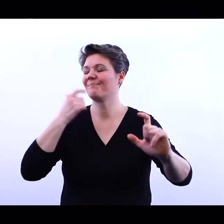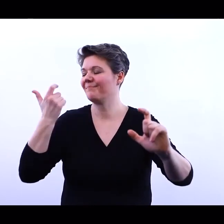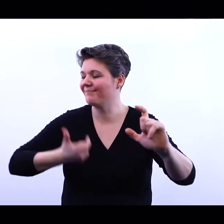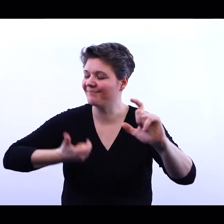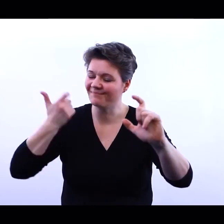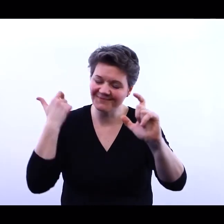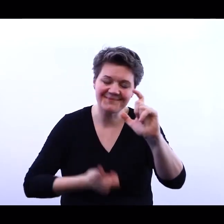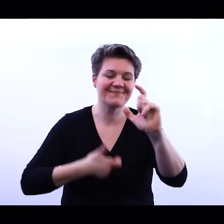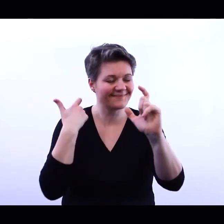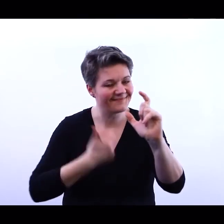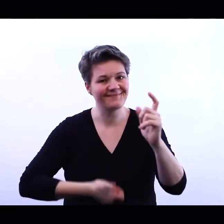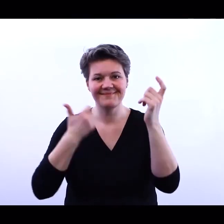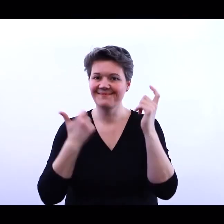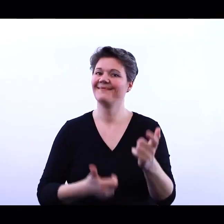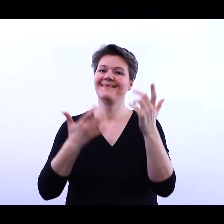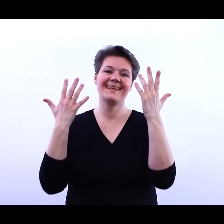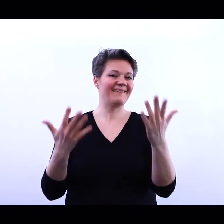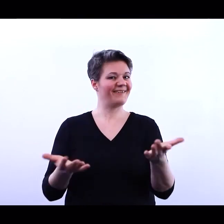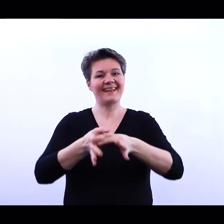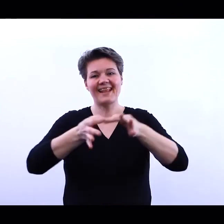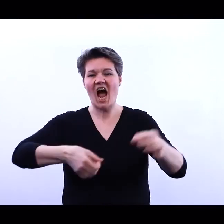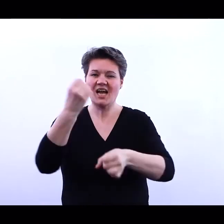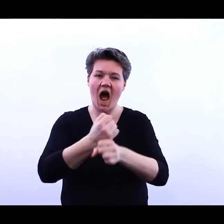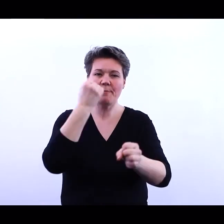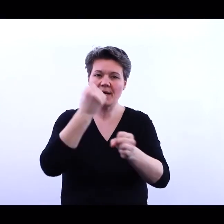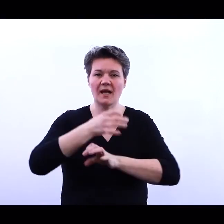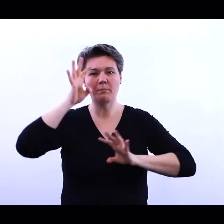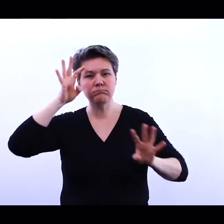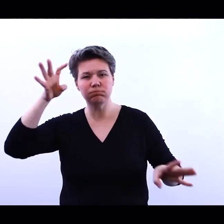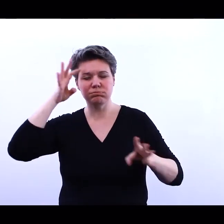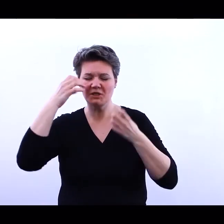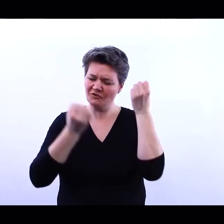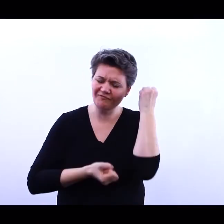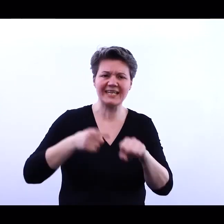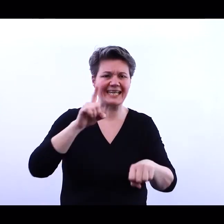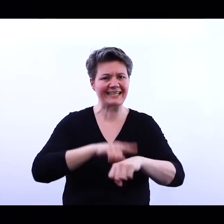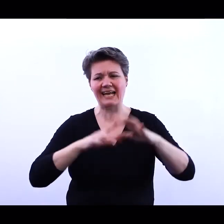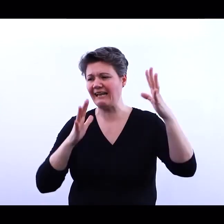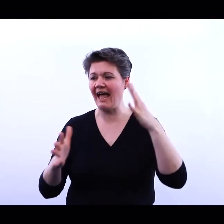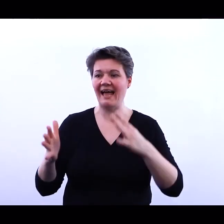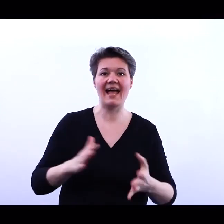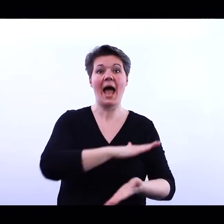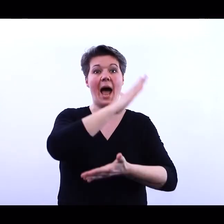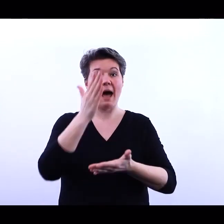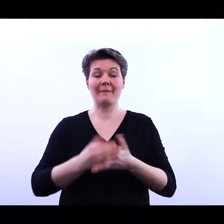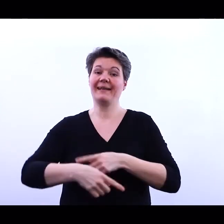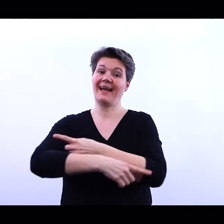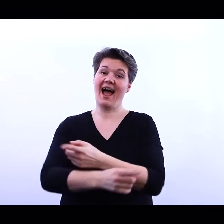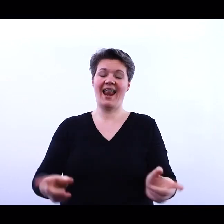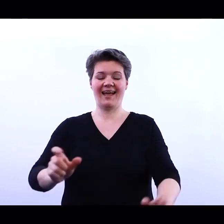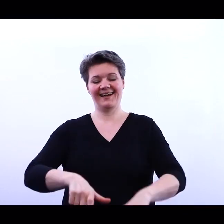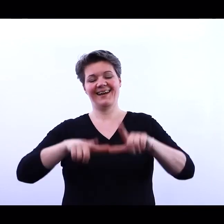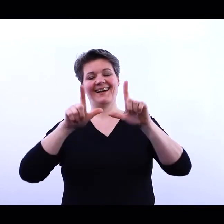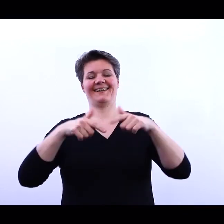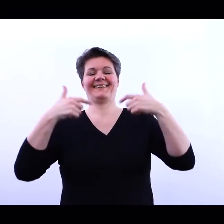Just to get to the end of a hard day in a hard time that we are collectively all having, and